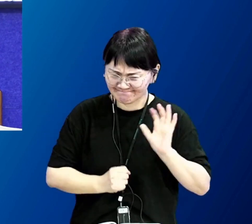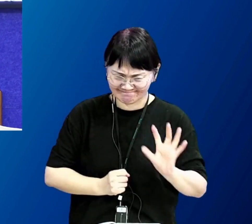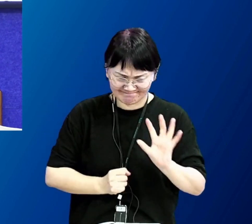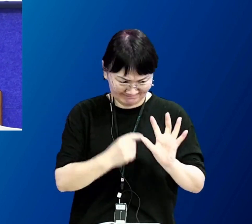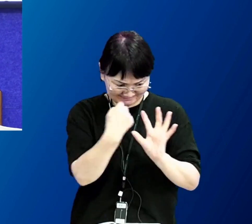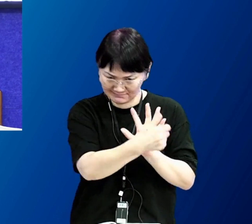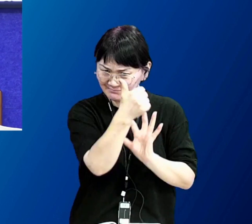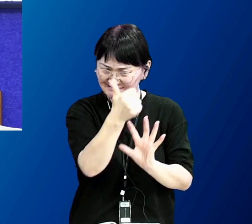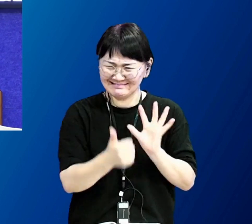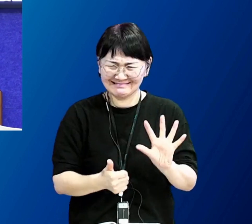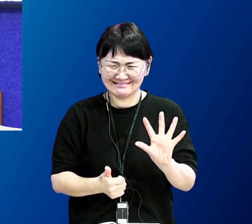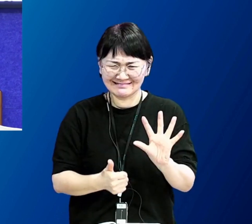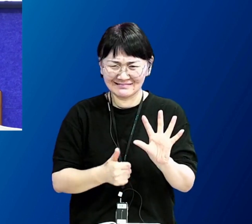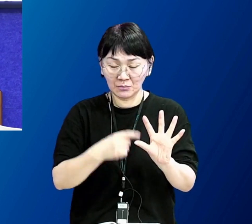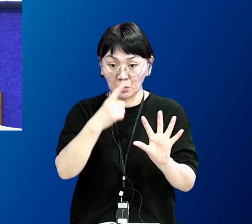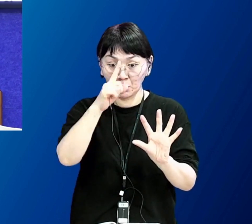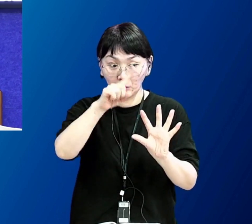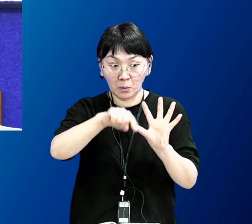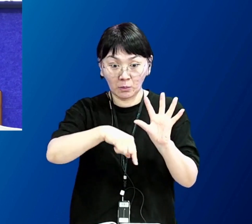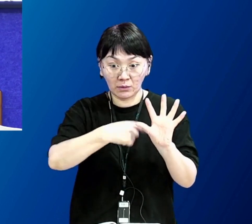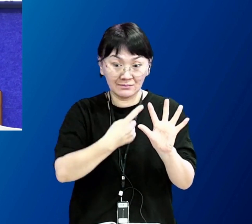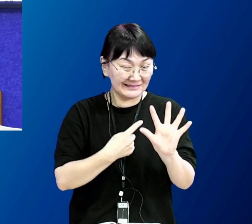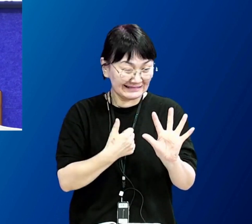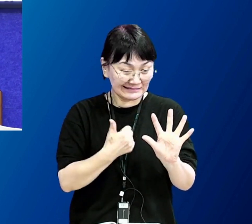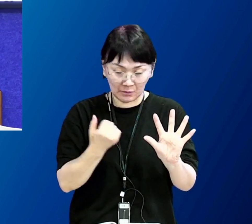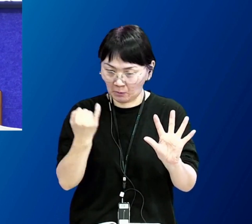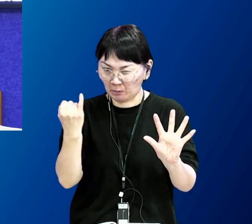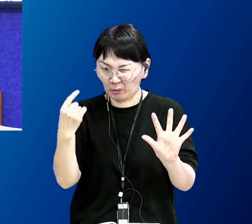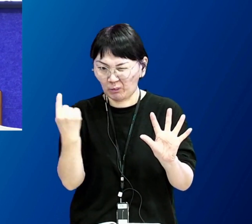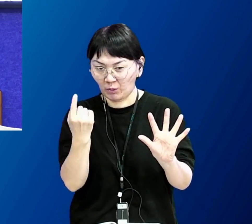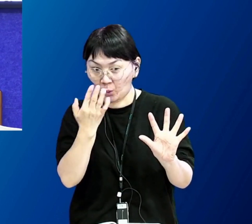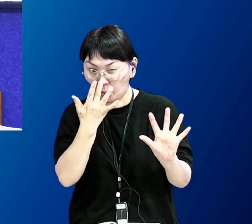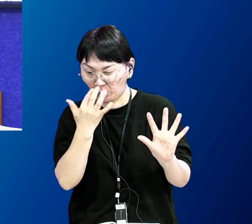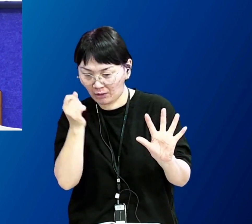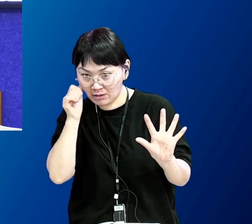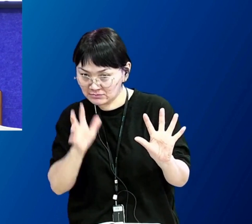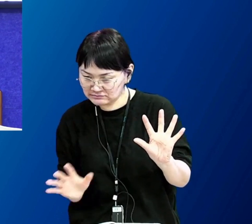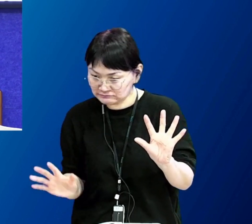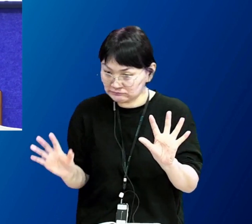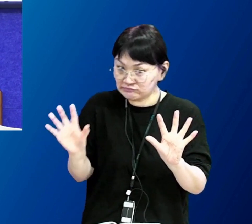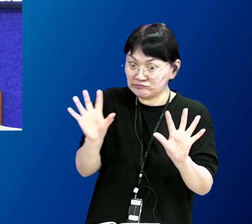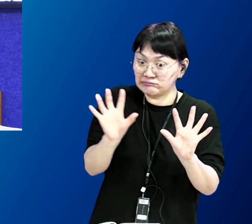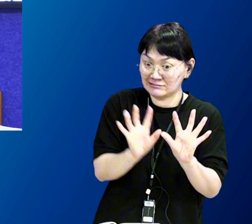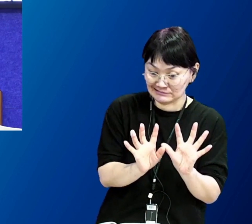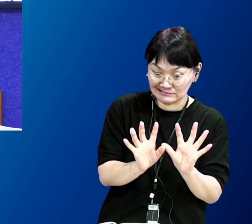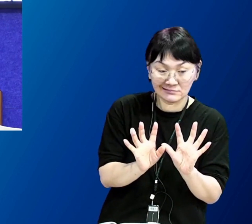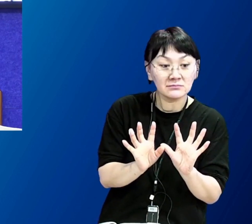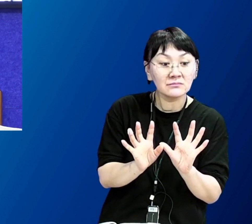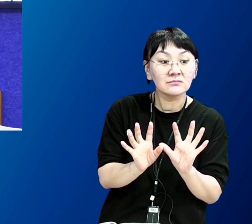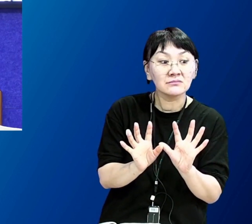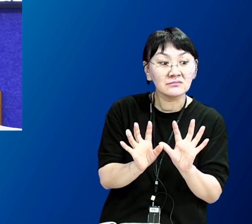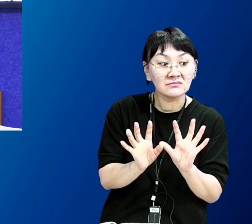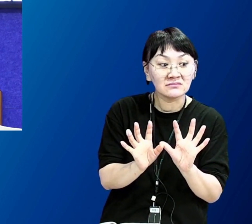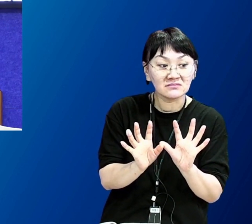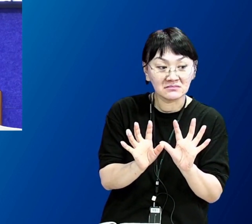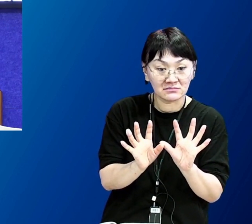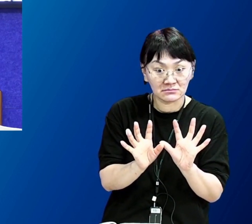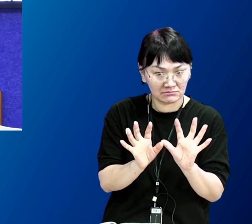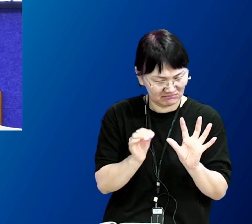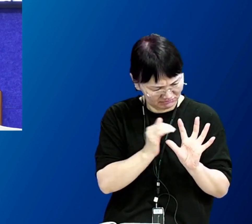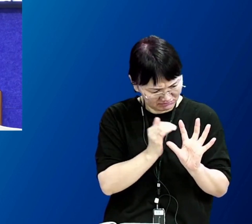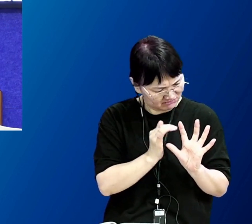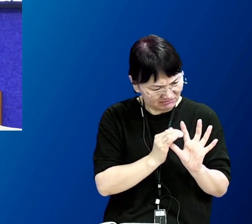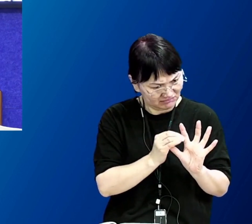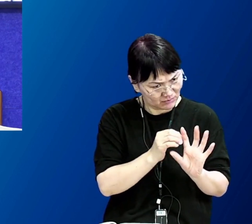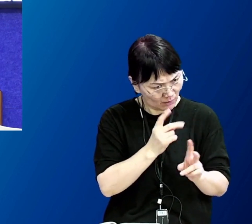яасан бэл энэ хуурамч ахан дүүс чуулган дотор орж ирсэн тэгэд юу юм бэл хуулийг сахих ёстой.